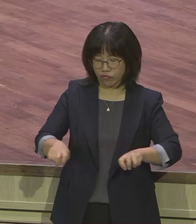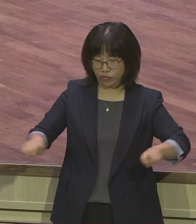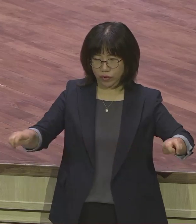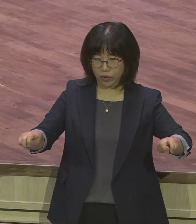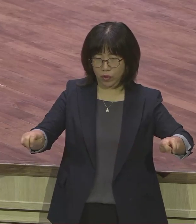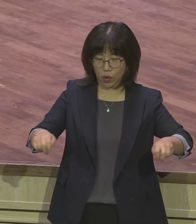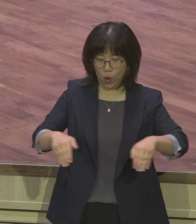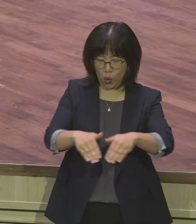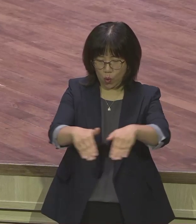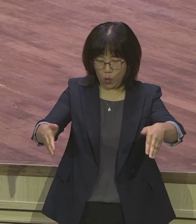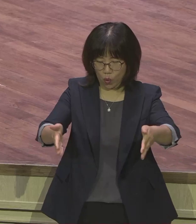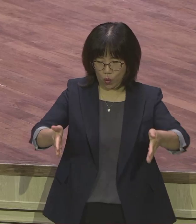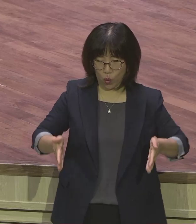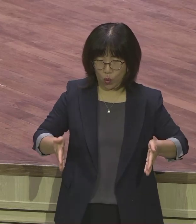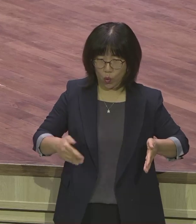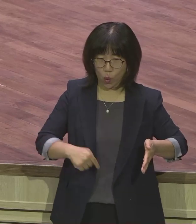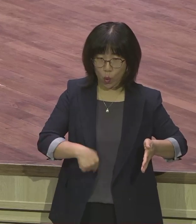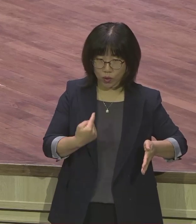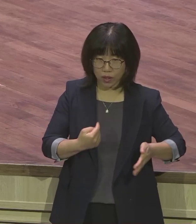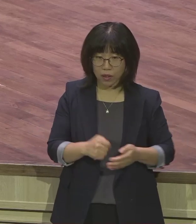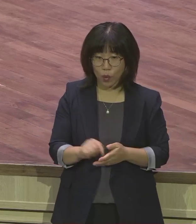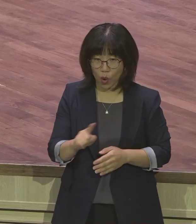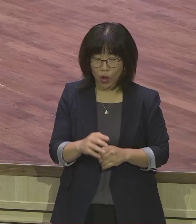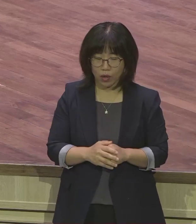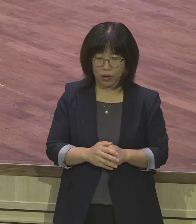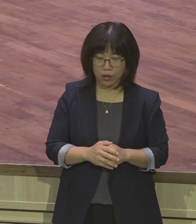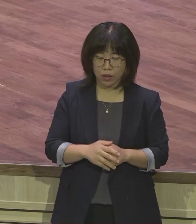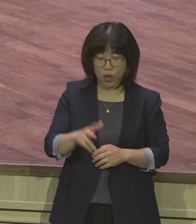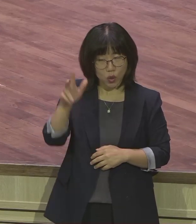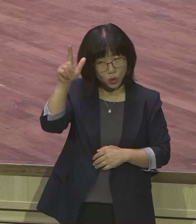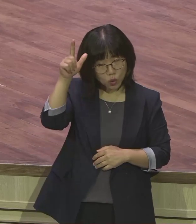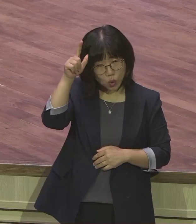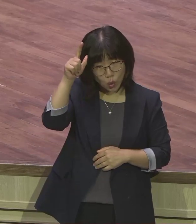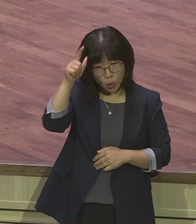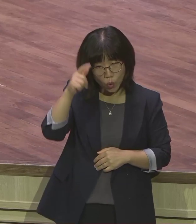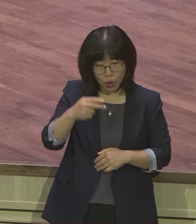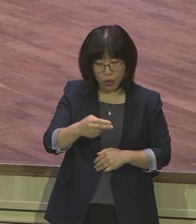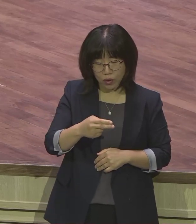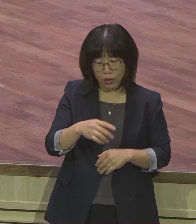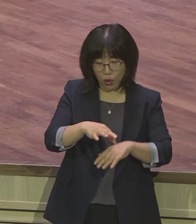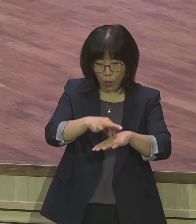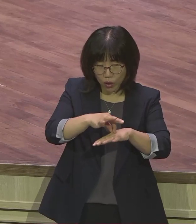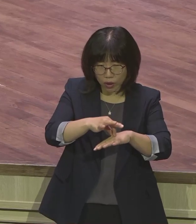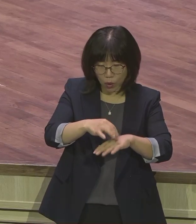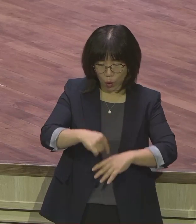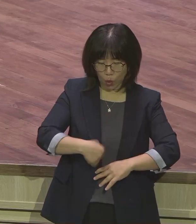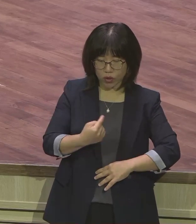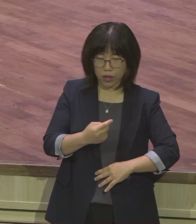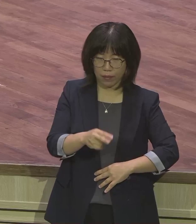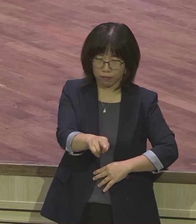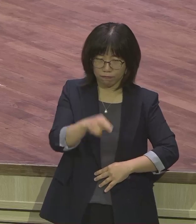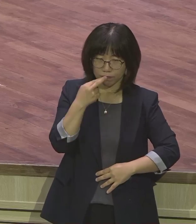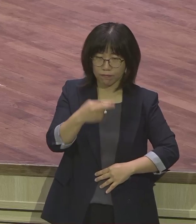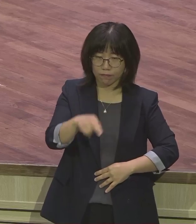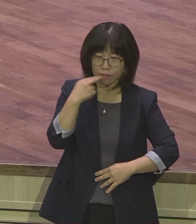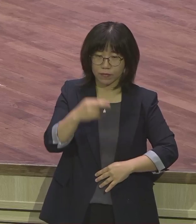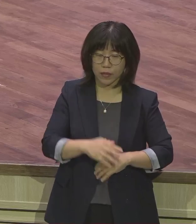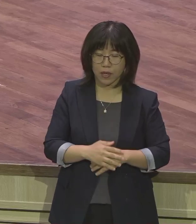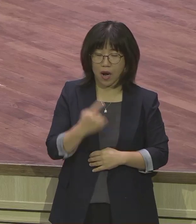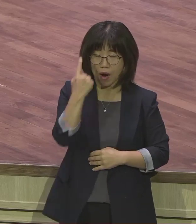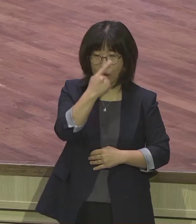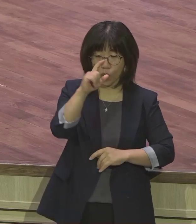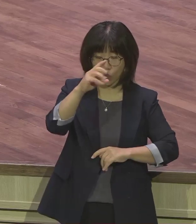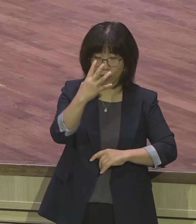때 있어요. 소고기도 우리나라는 갈비 예를 들면 불고기 혼자 없잖아요. 이런 분은 없잖아요. 전부 혼자 먹는 거예요. 그런데 그